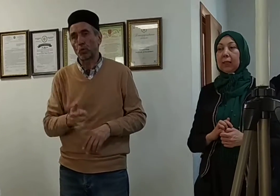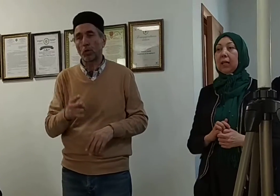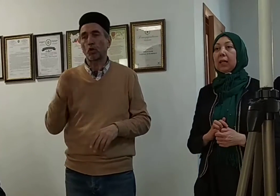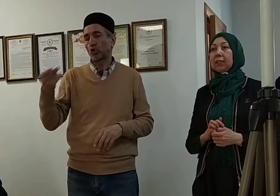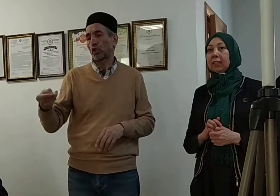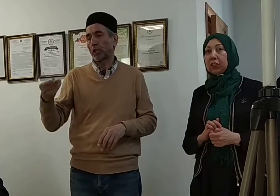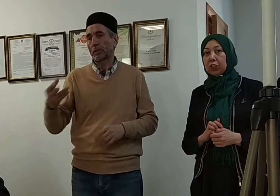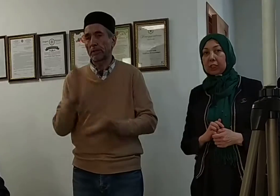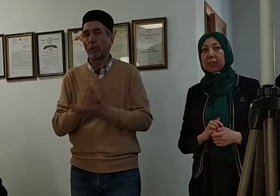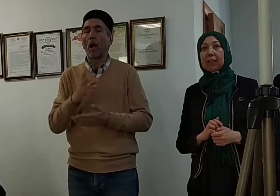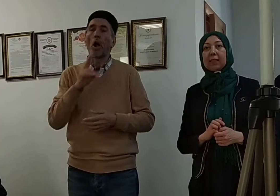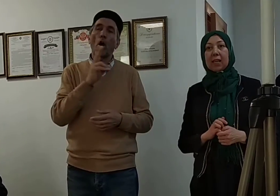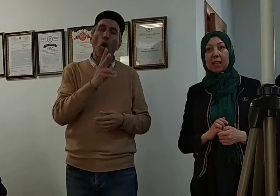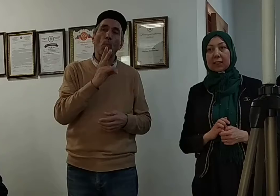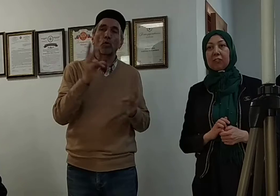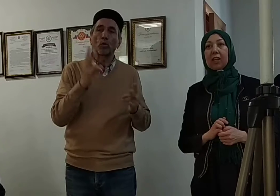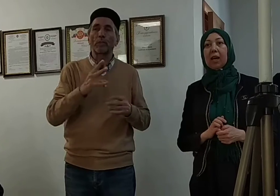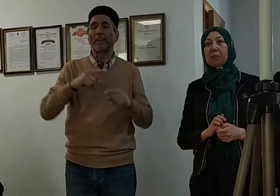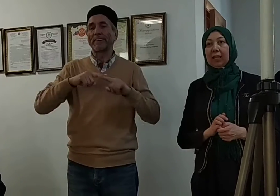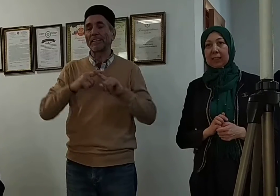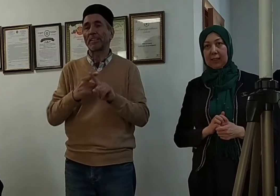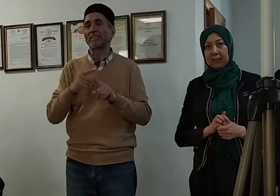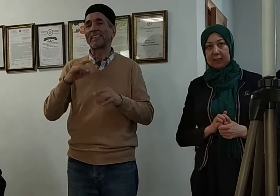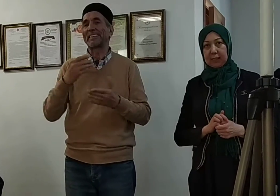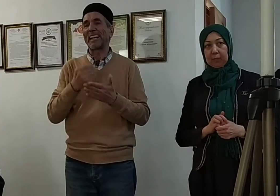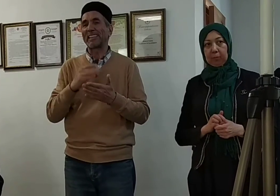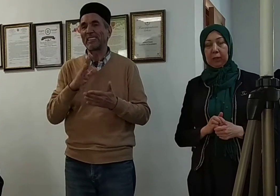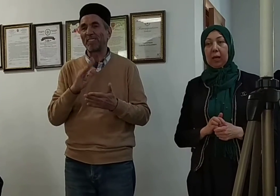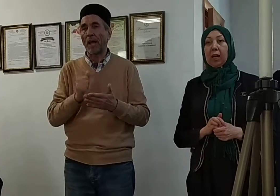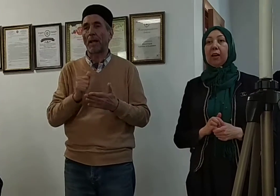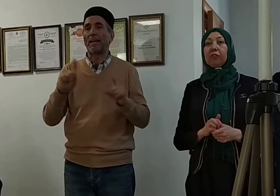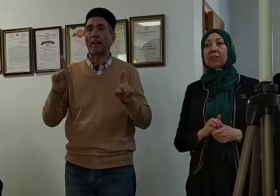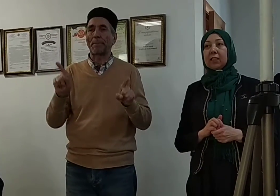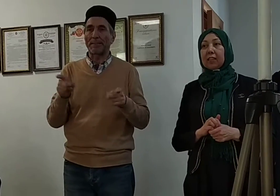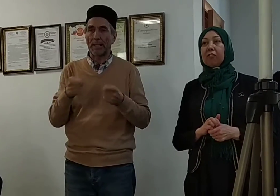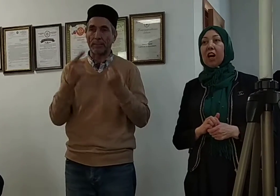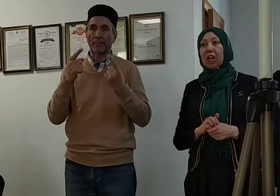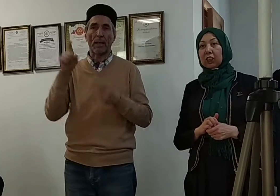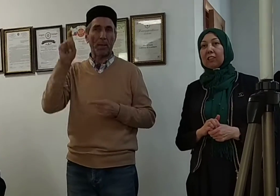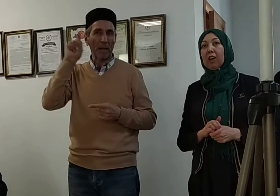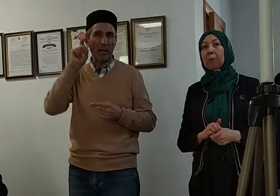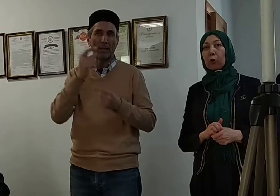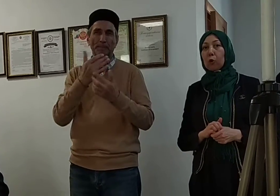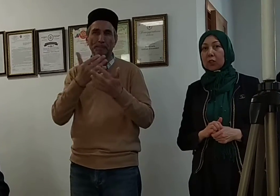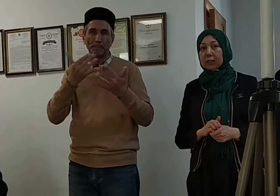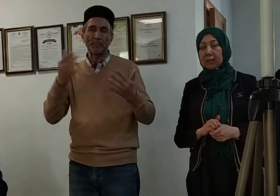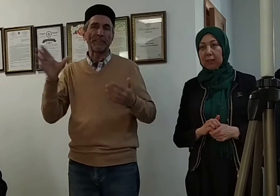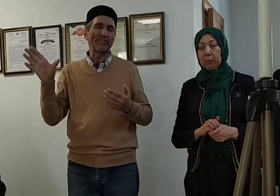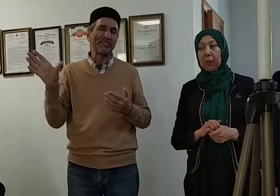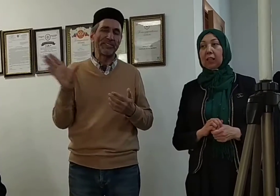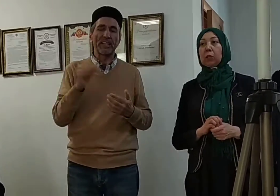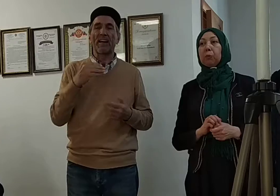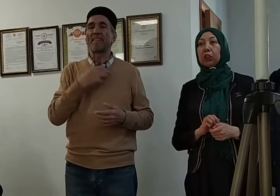нужны технические средства реабилитации. Все важные